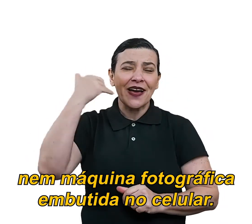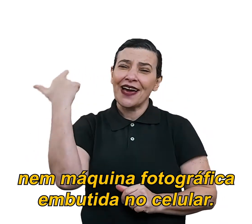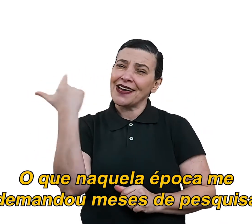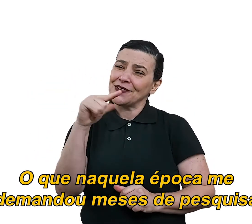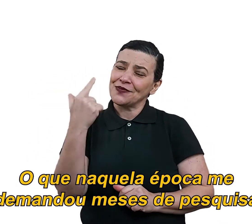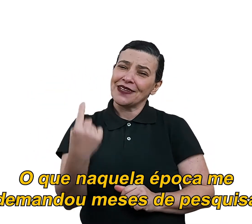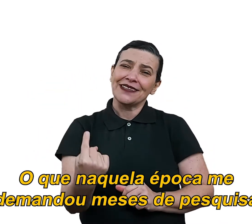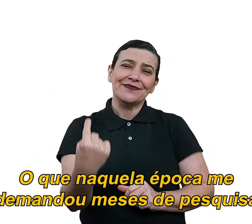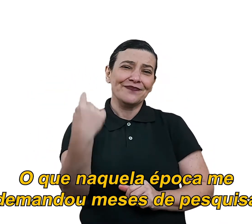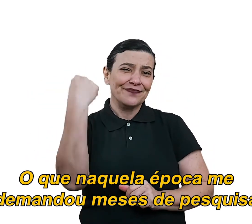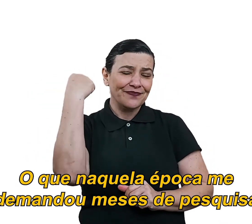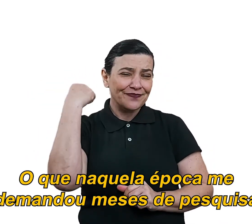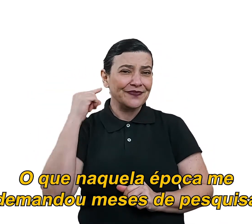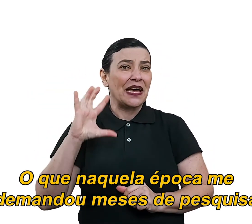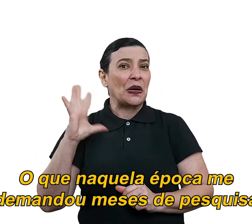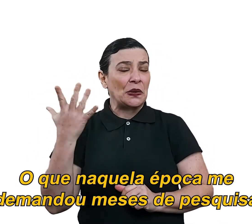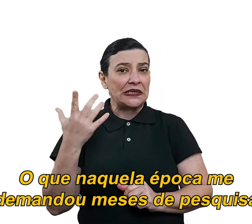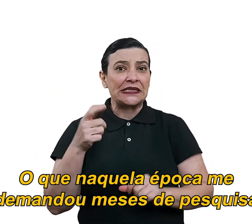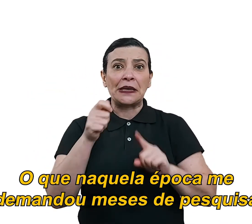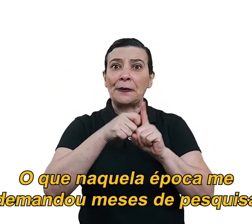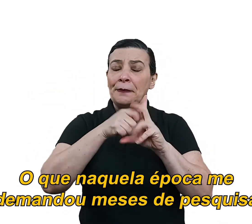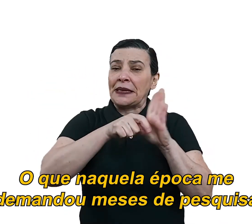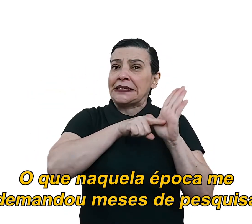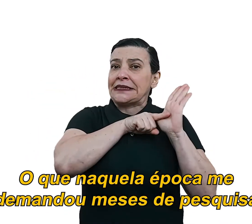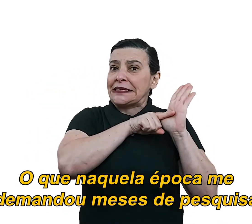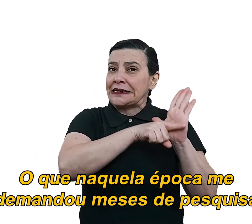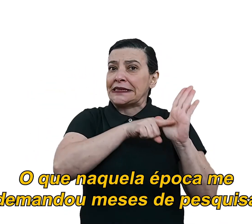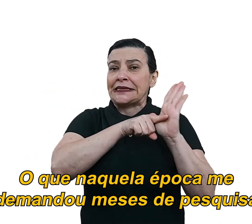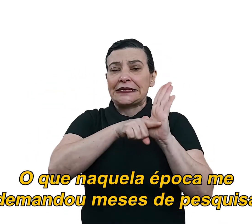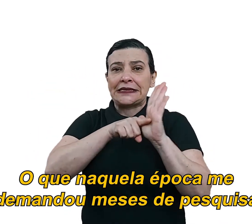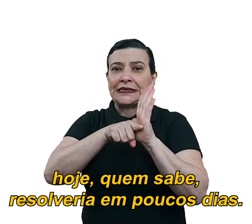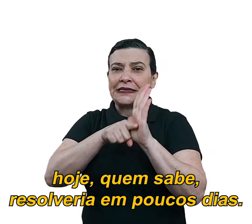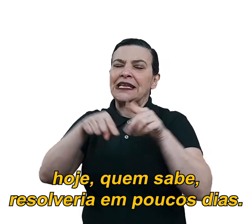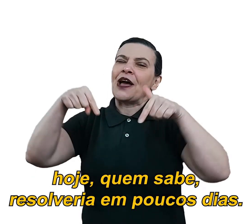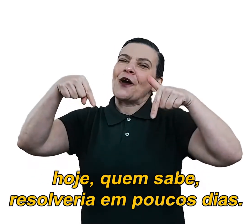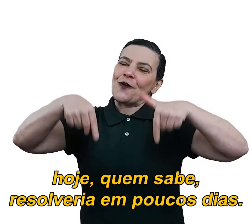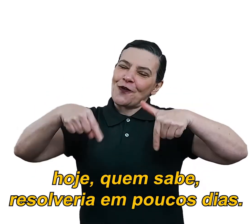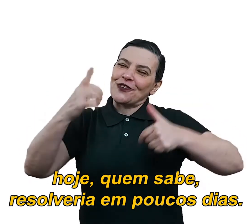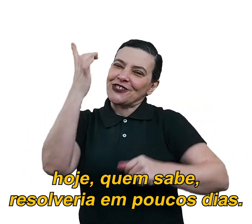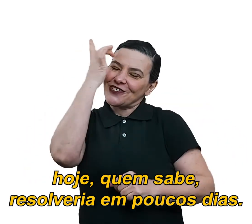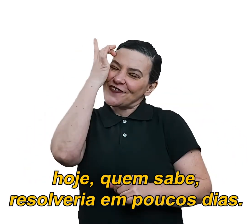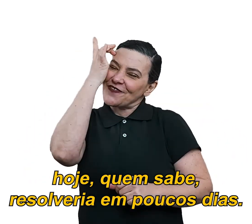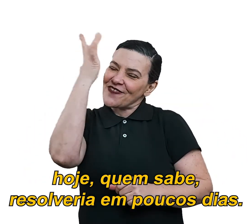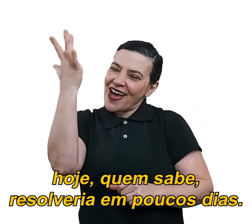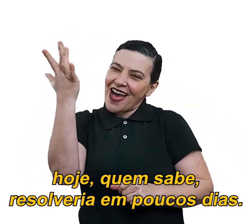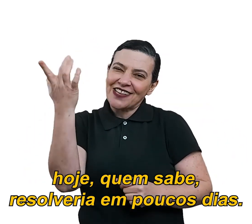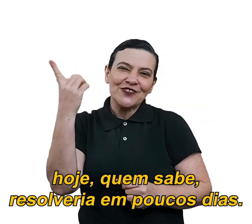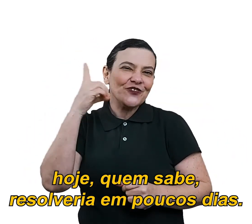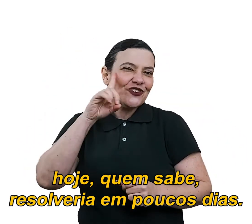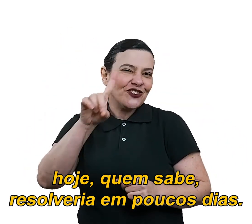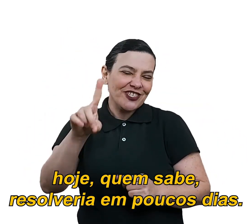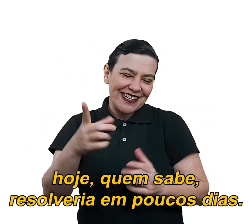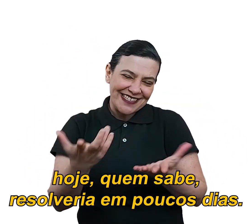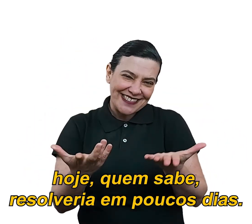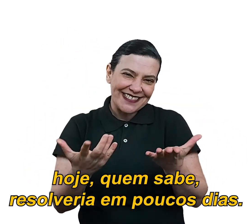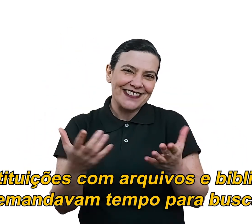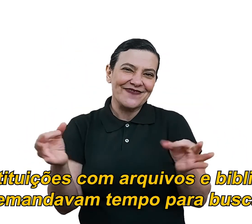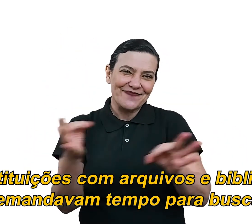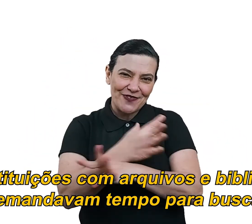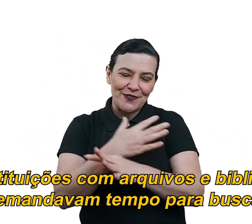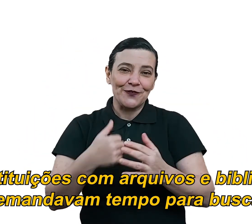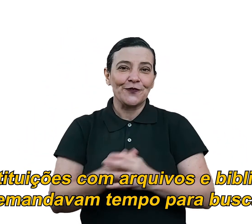em celular. O que naquela época me demandou meses de pesquisa, hoje, quem sabe, resolveria em poucos